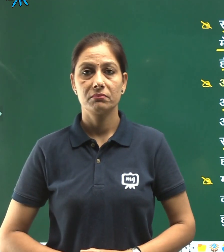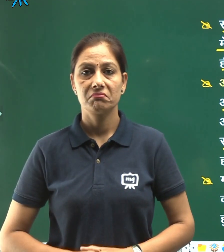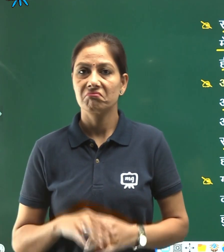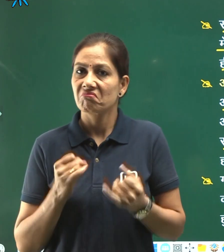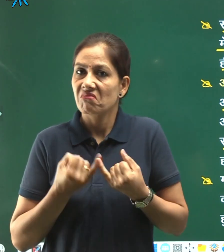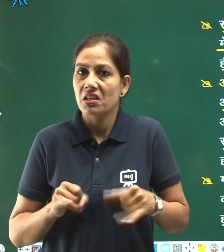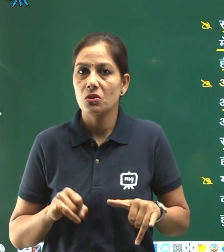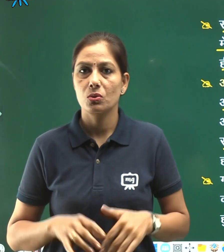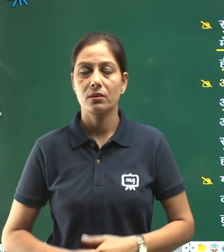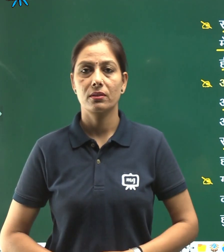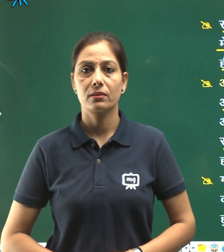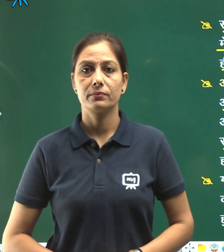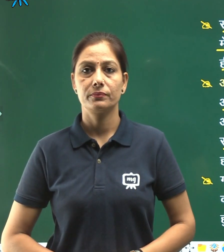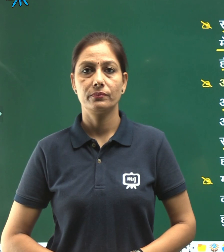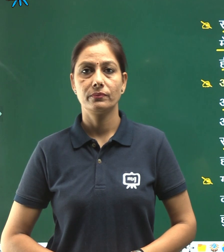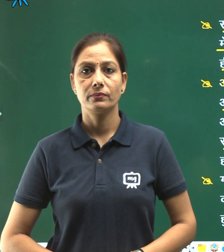भंग हो जाती थी।